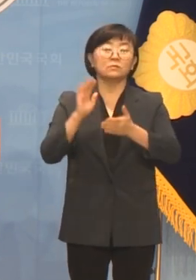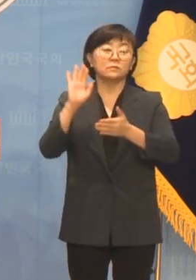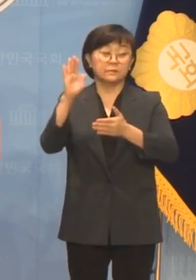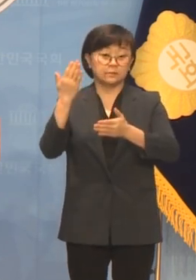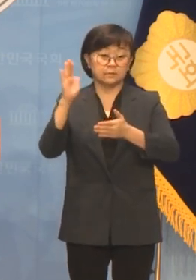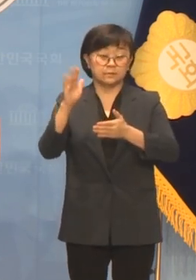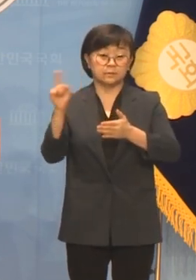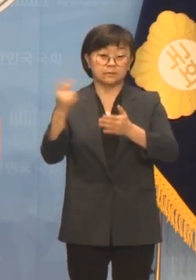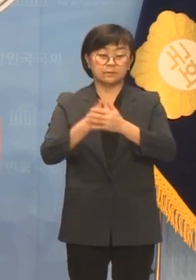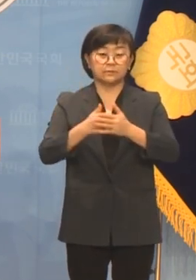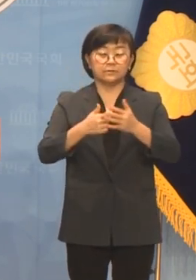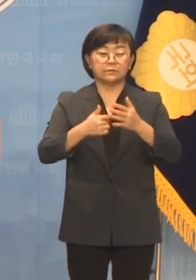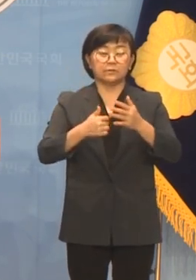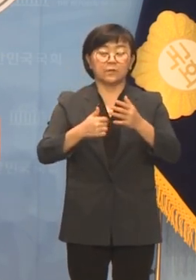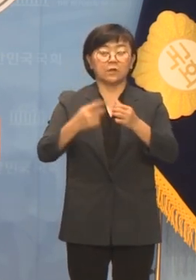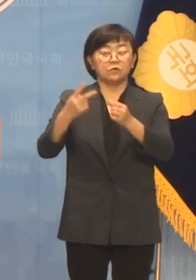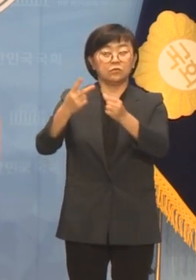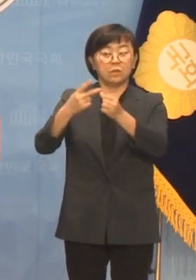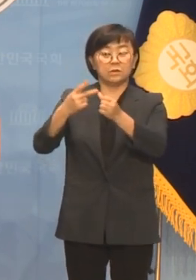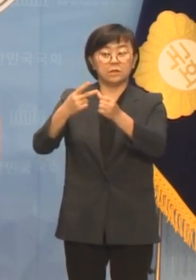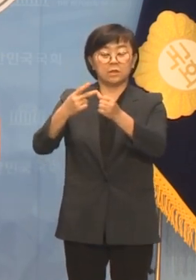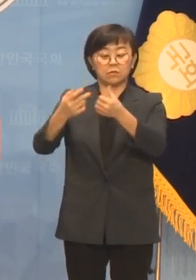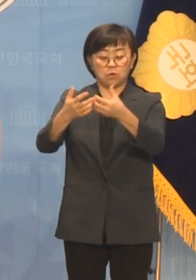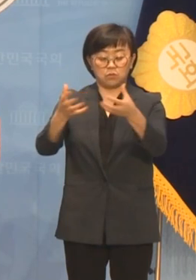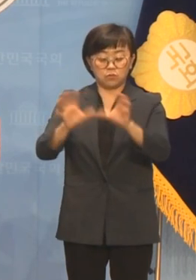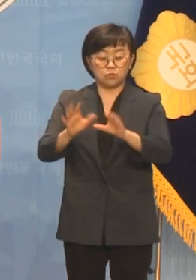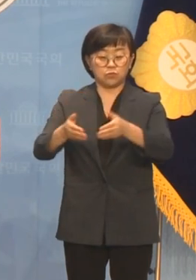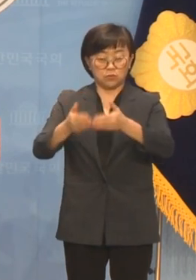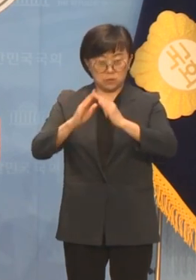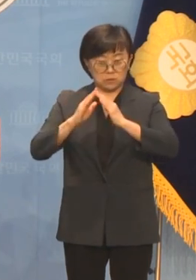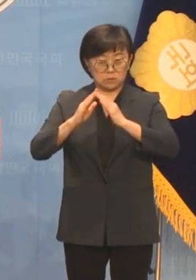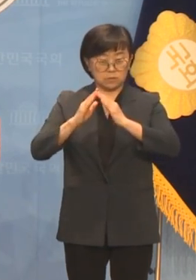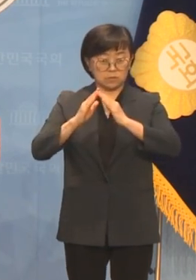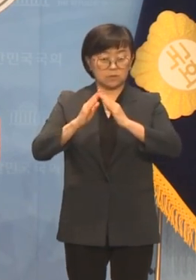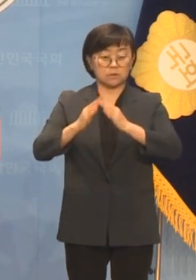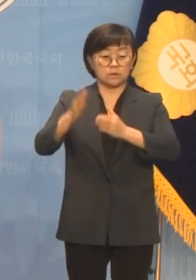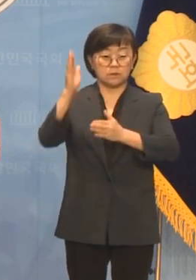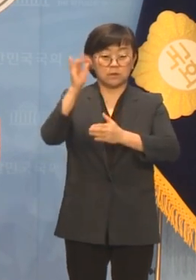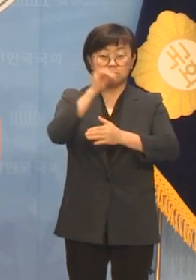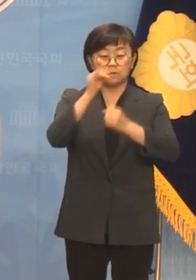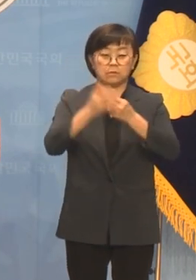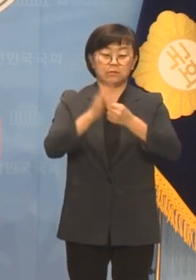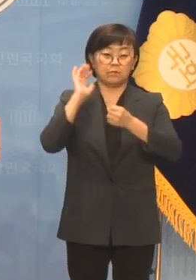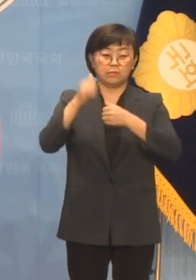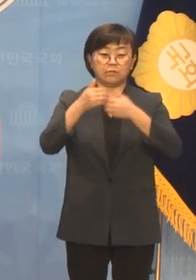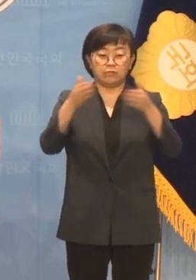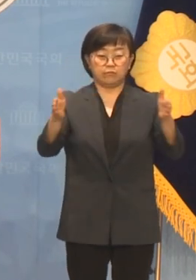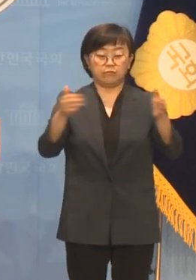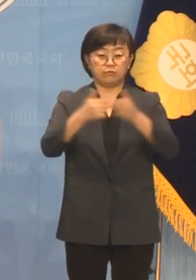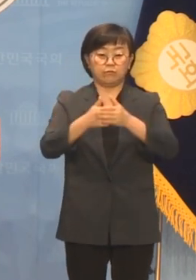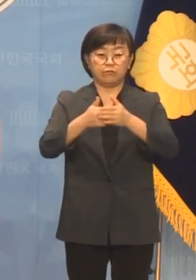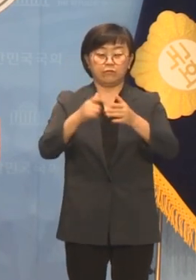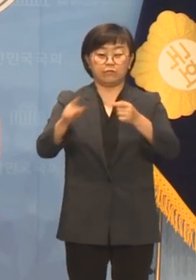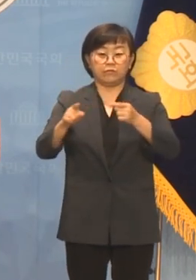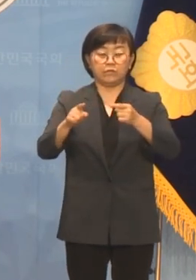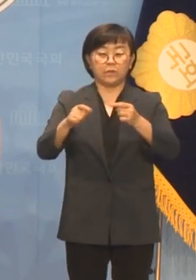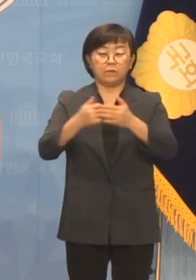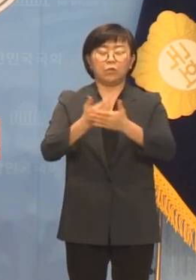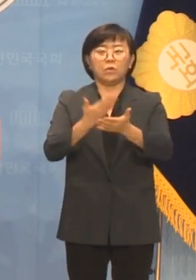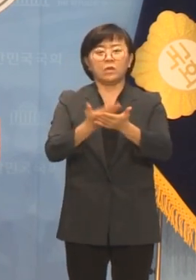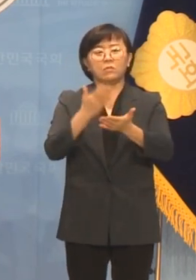또 제2부속실 설치가 이야기되고 있는 상황입니다. 그리고 대통령실도 지금 삼실체제로